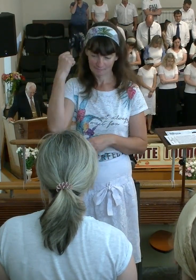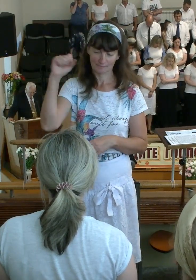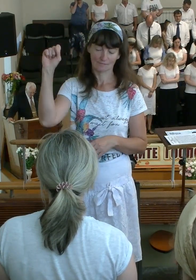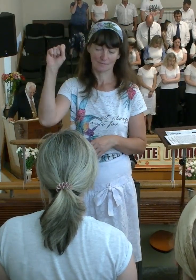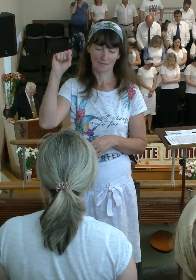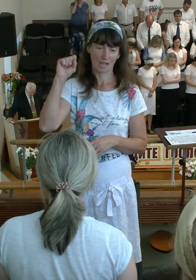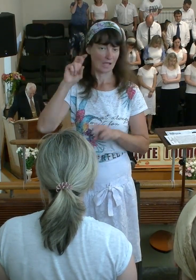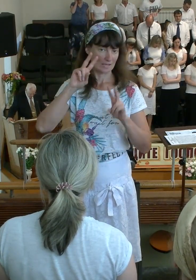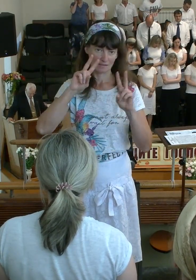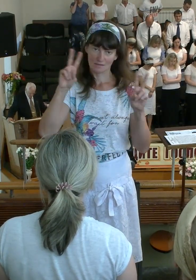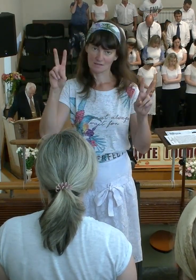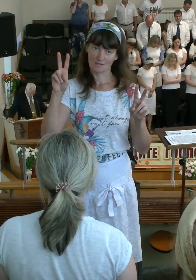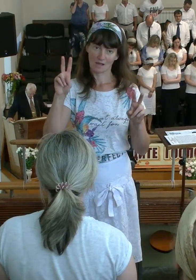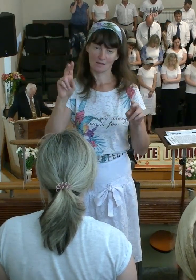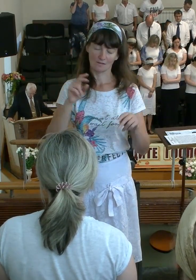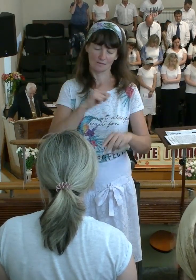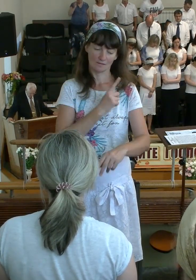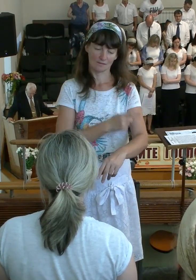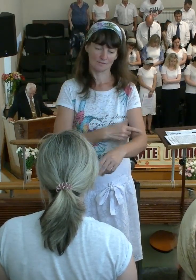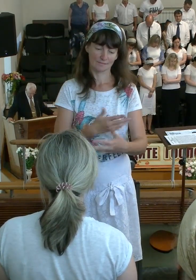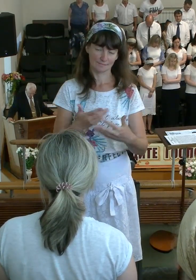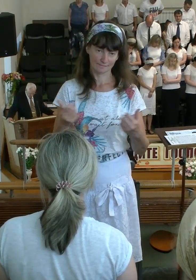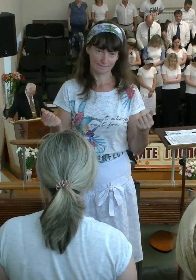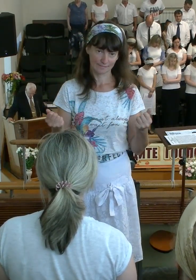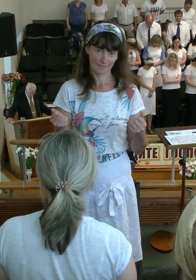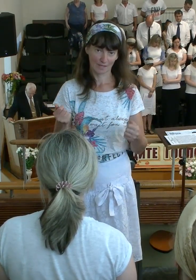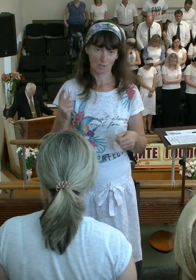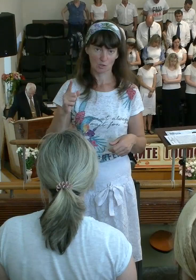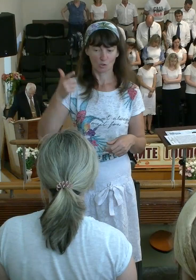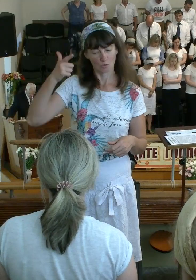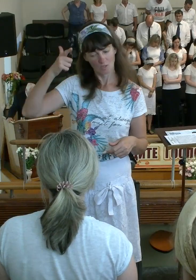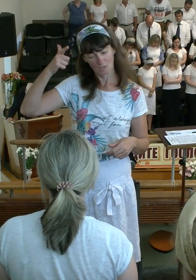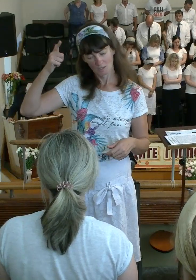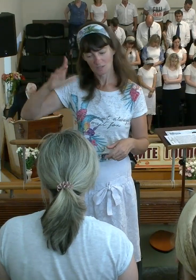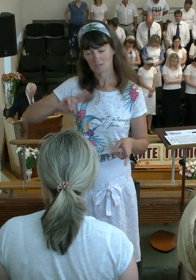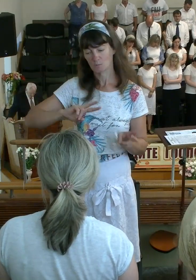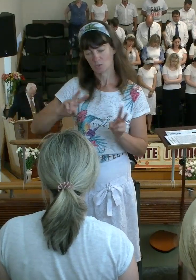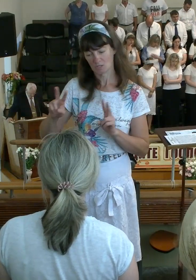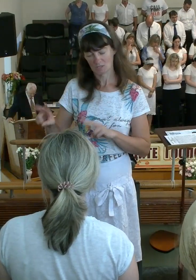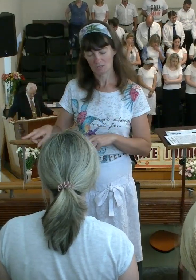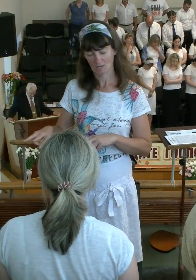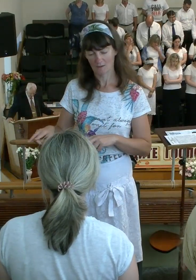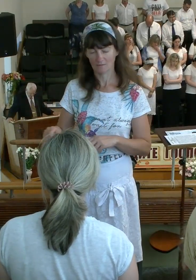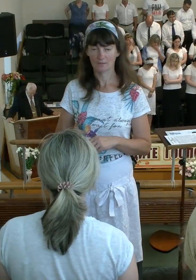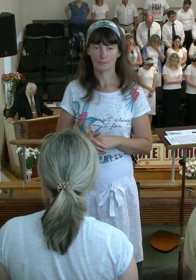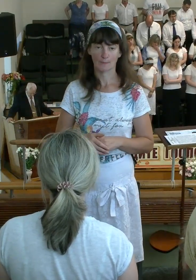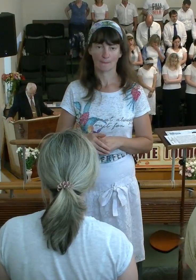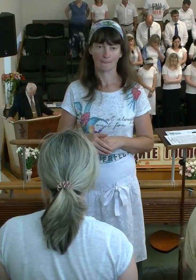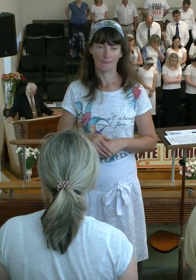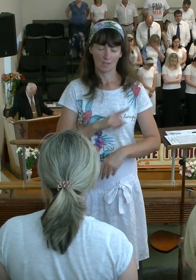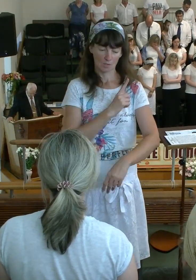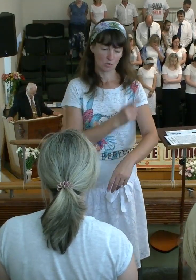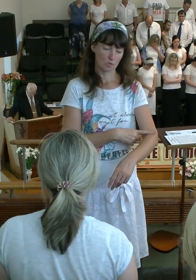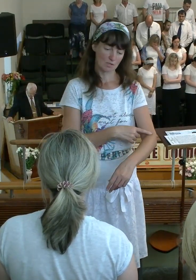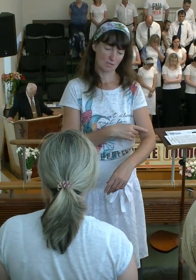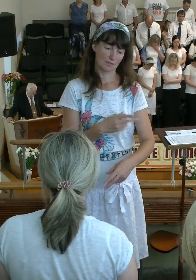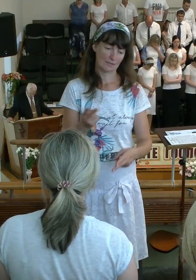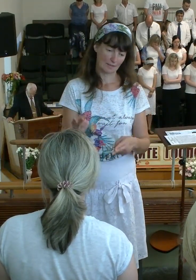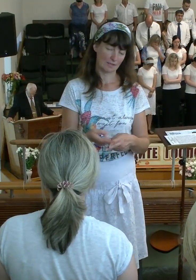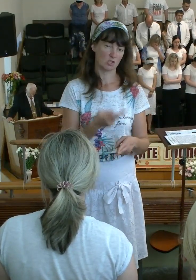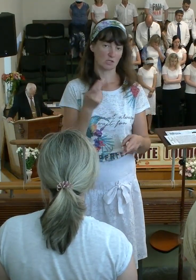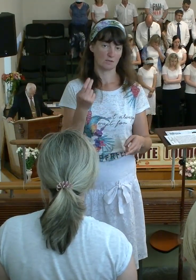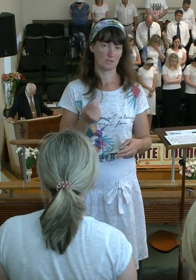знал. Не знал, что Господь его оставил. Не знал, что силы лишился он.